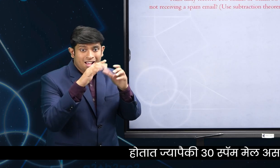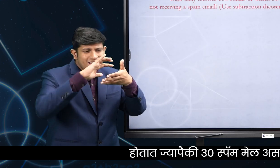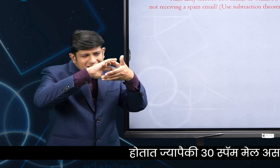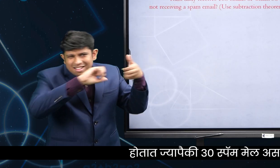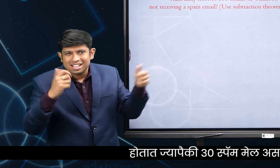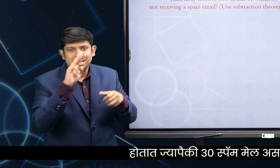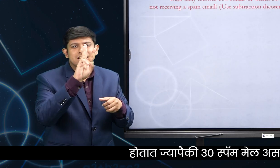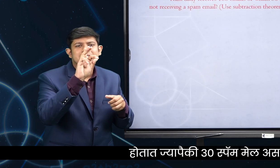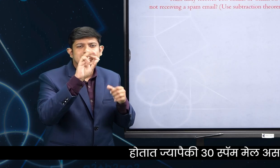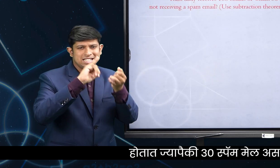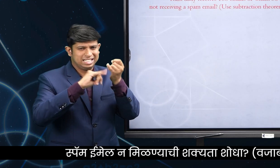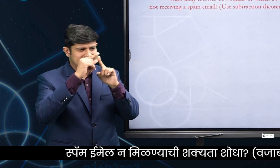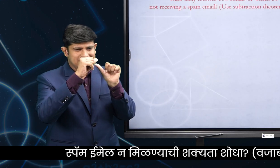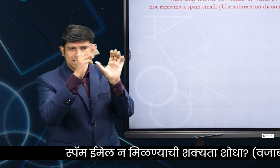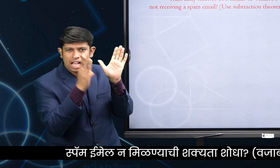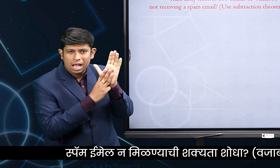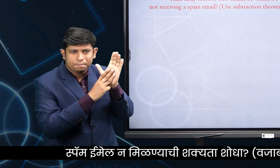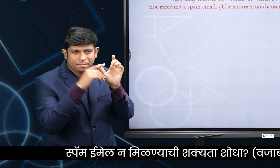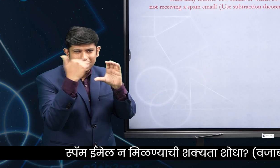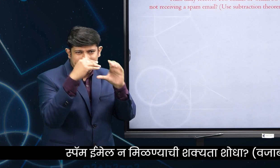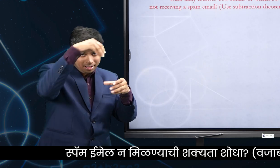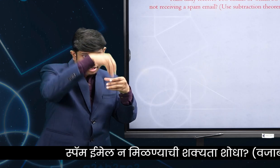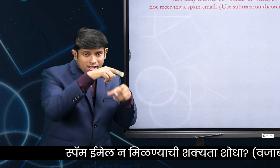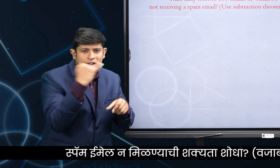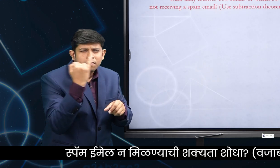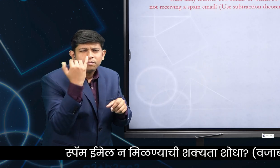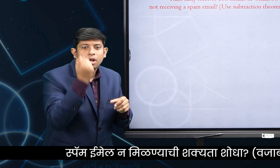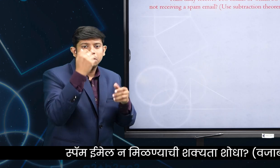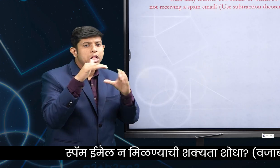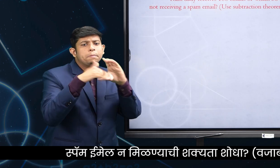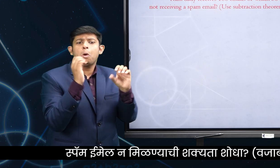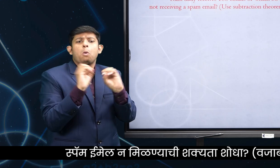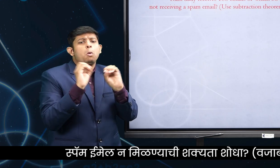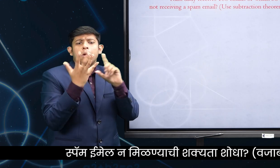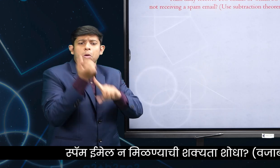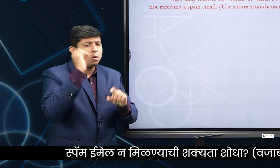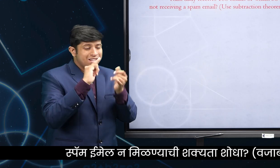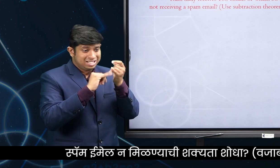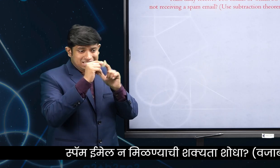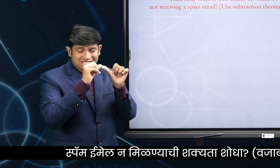मेल असतात. स्पॅम ईमेल न मिळण्याची शक्यता शोधा. वजाबाकी प्रमेय